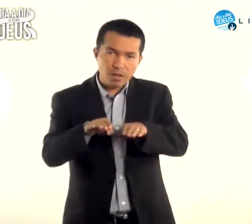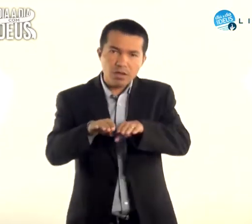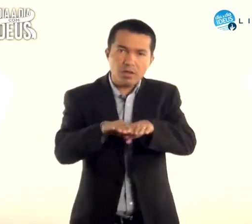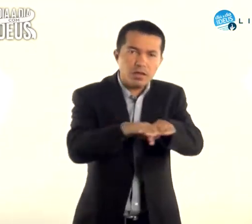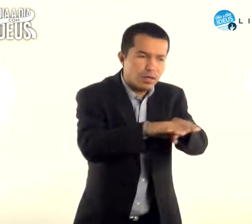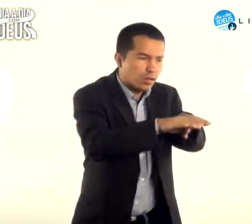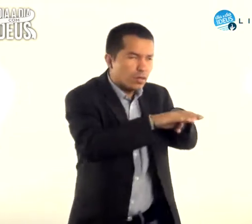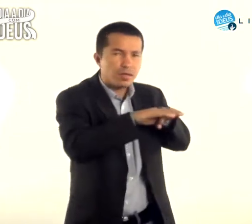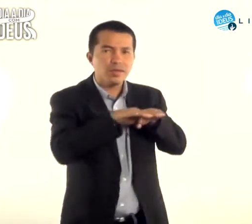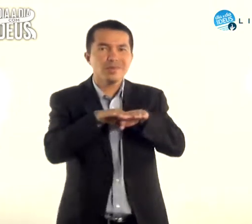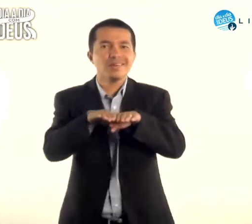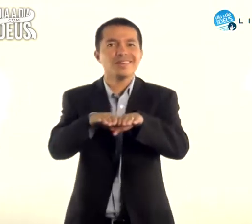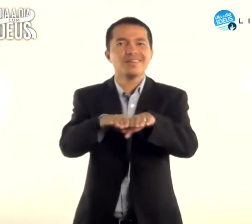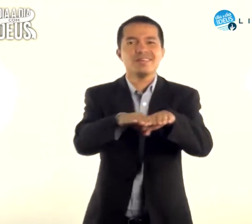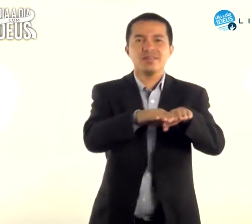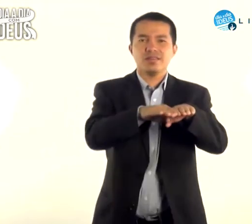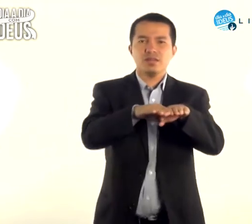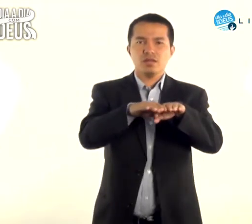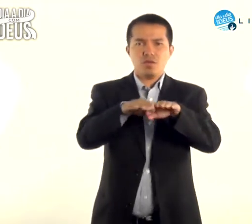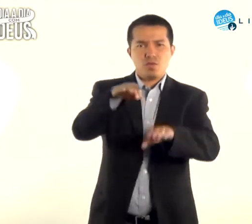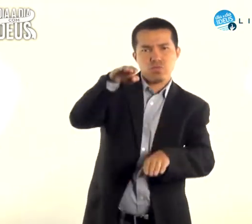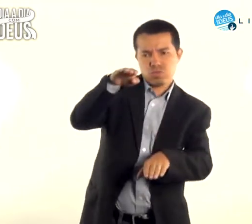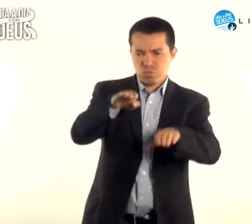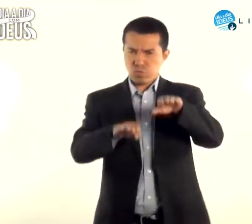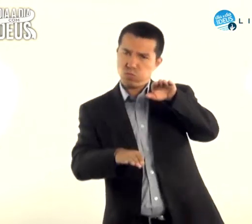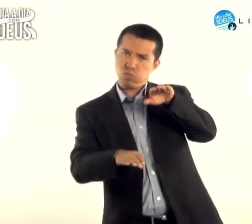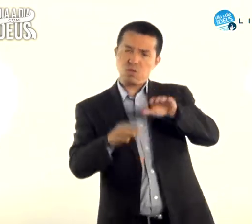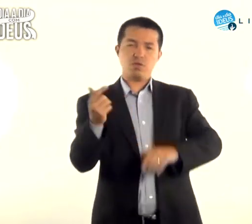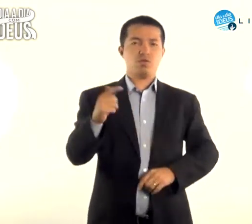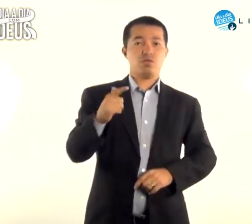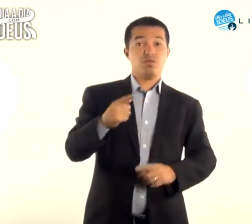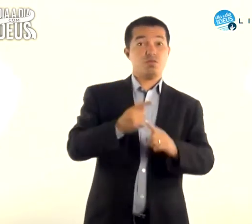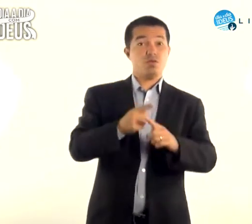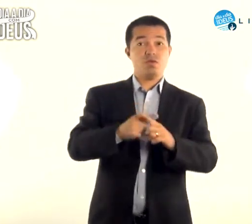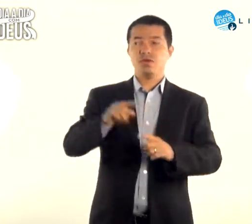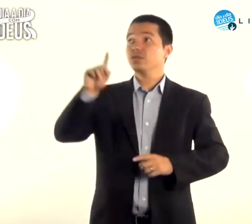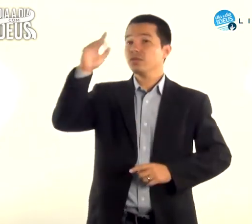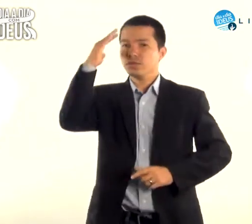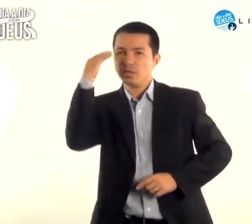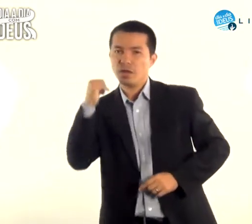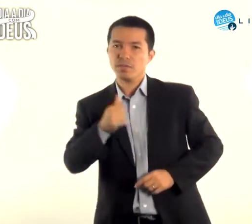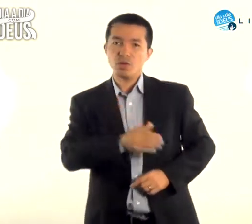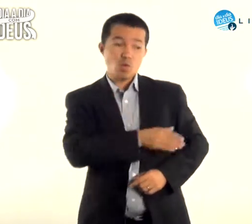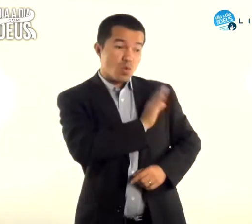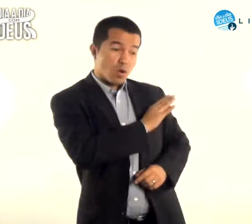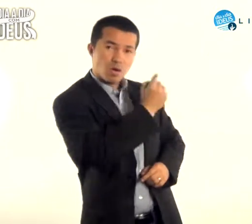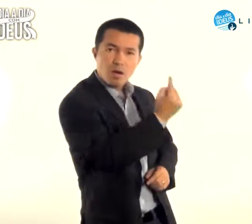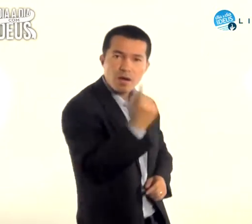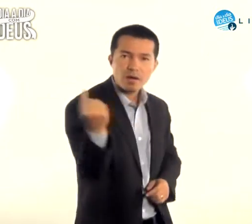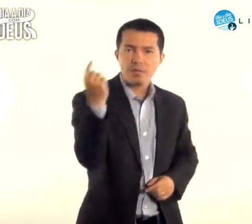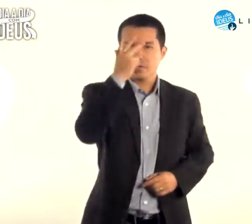de maldade, e que há desvarios no seu coração enquanto vivem, e depois se vão aos